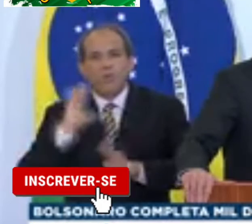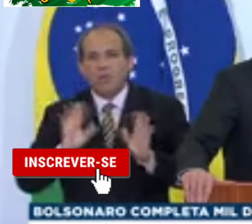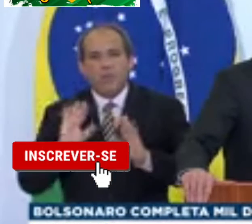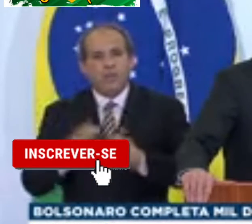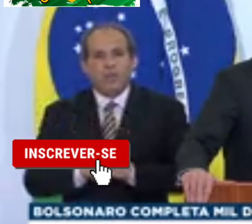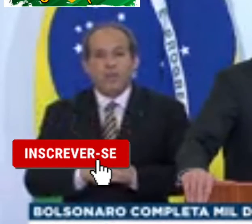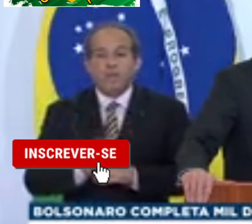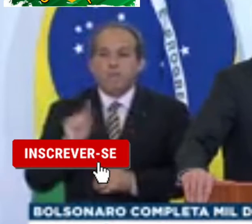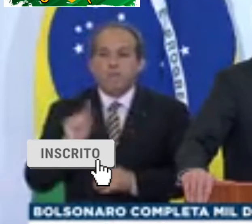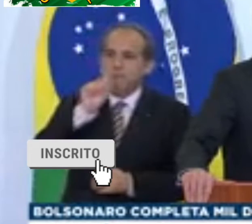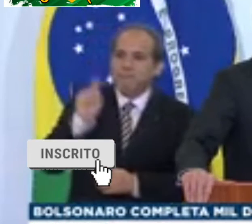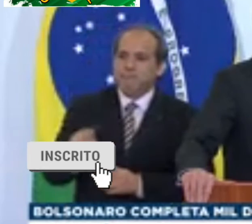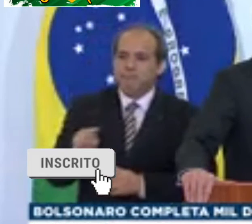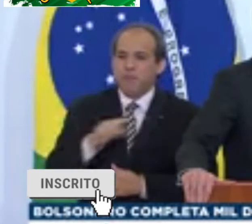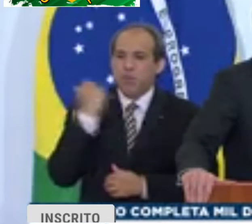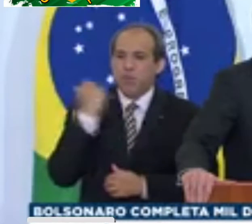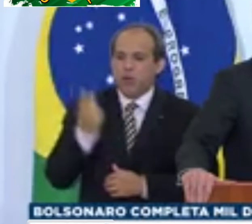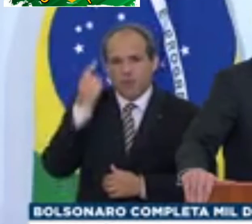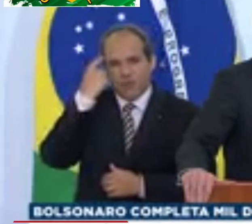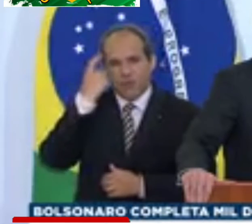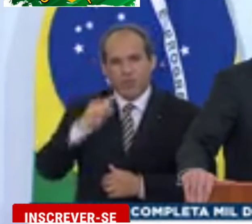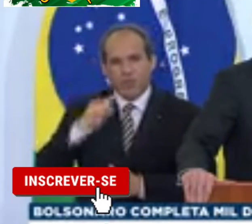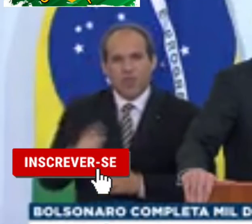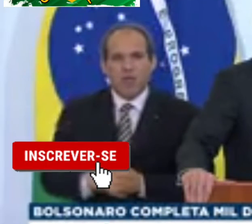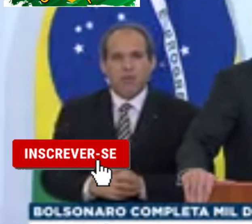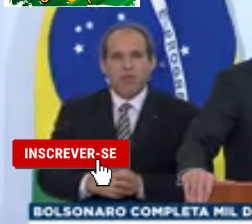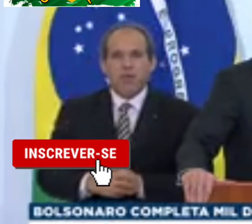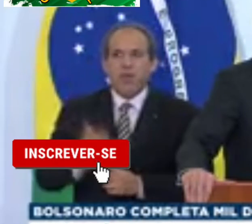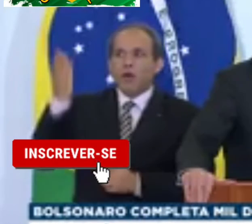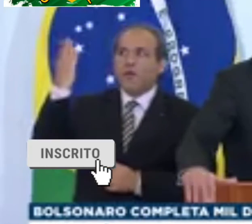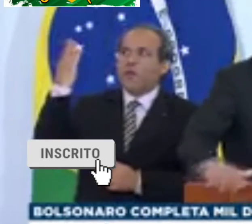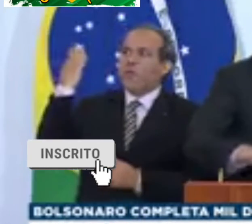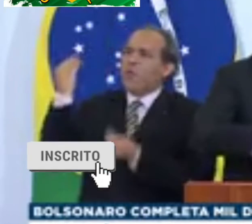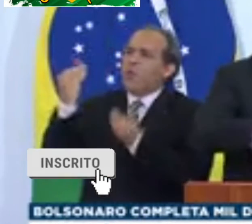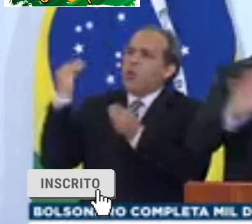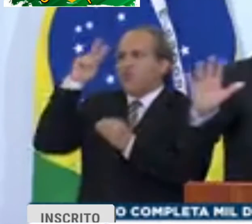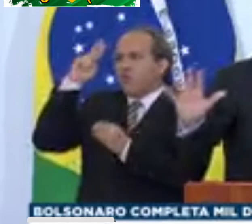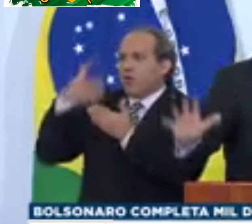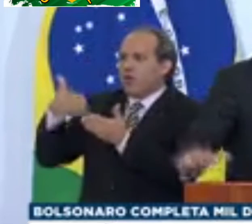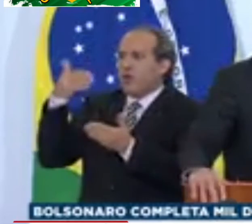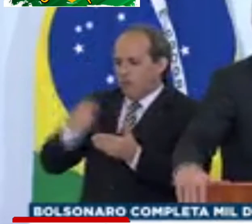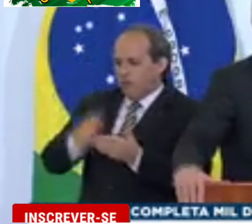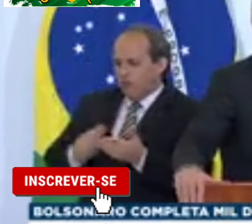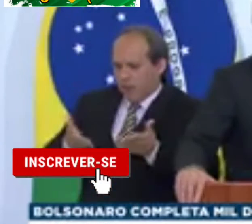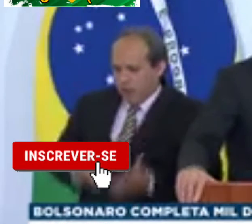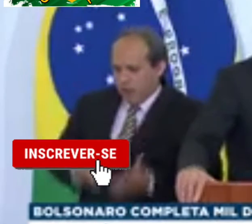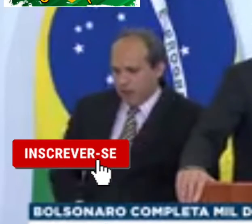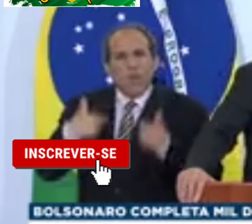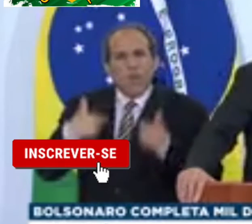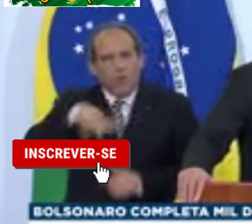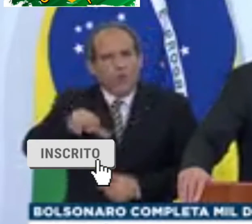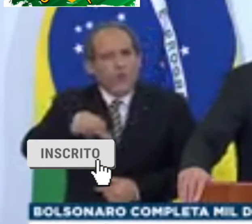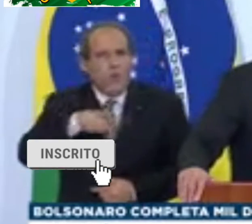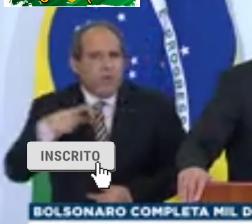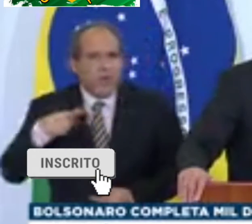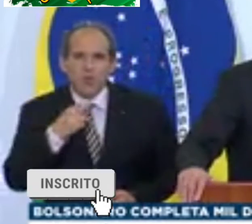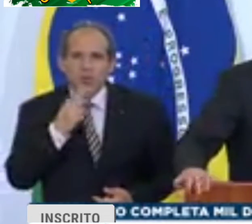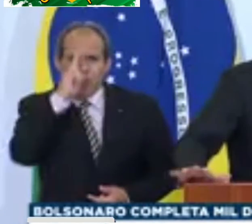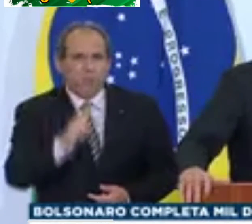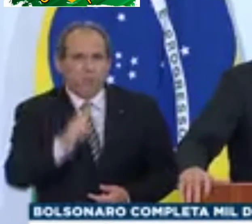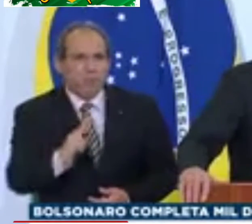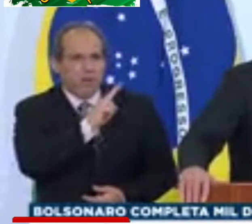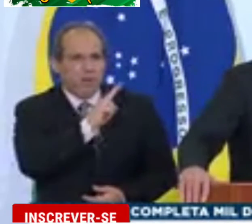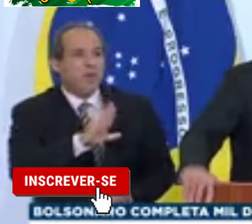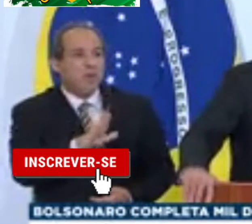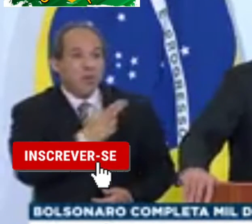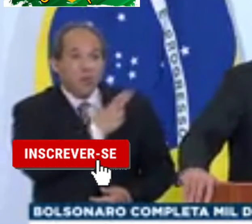gente não sabe. De onde viemos, para onde iremos. Longe de eu querer ser pastor ou padre aqui, apesar do